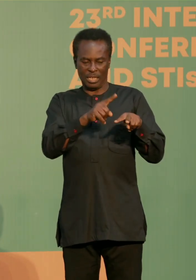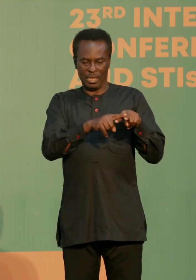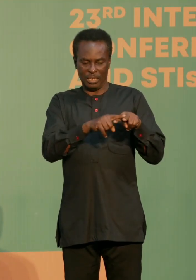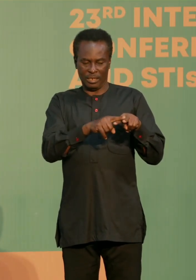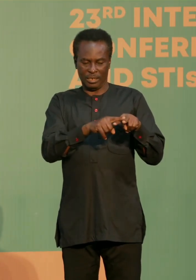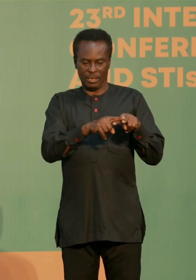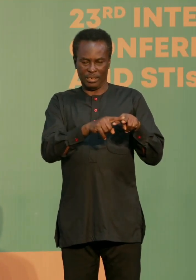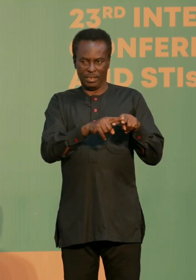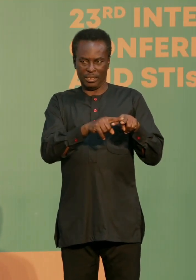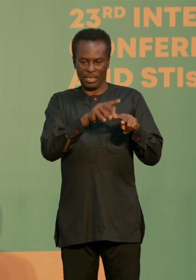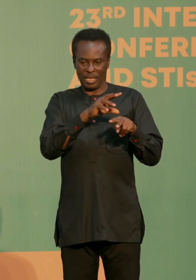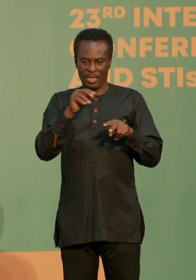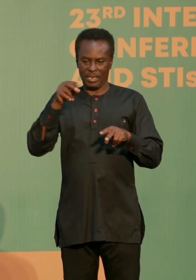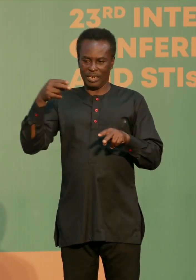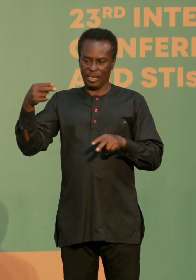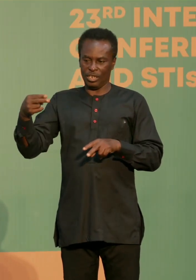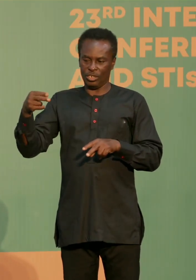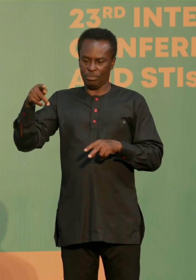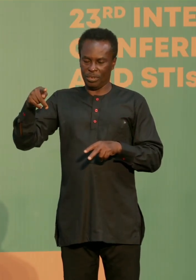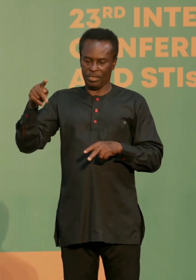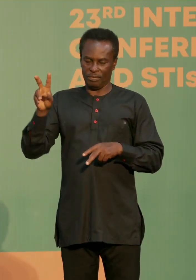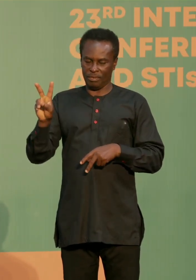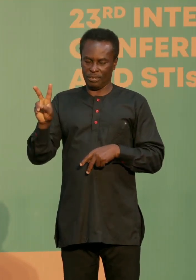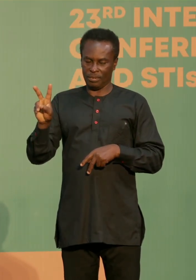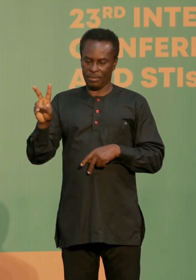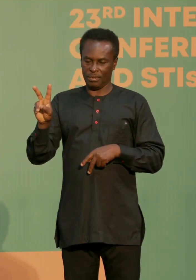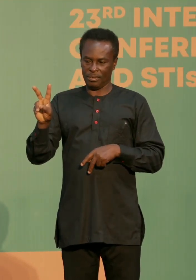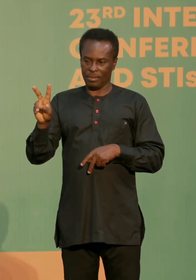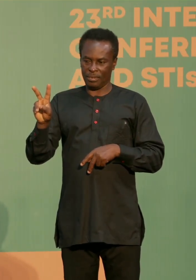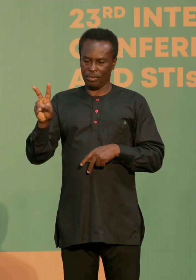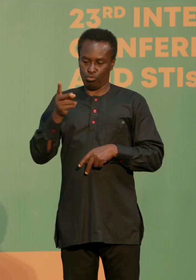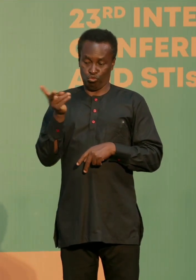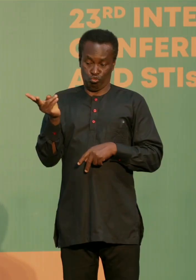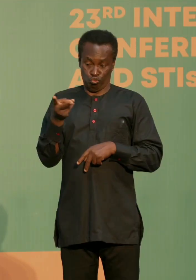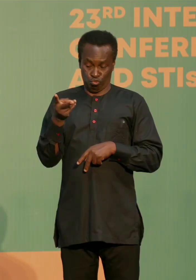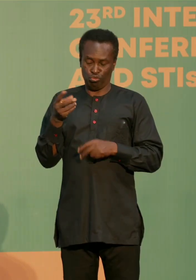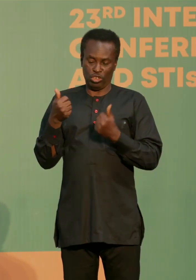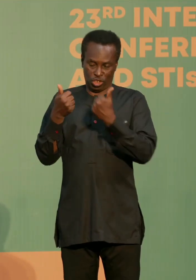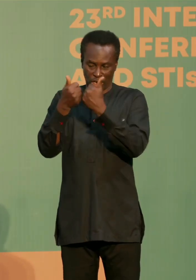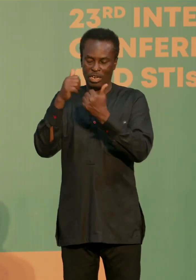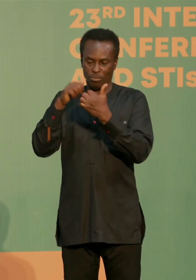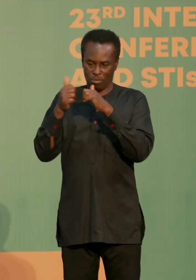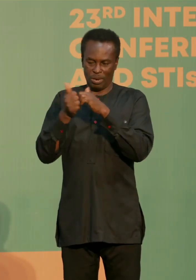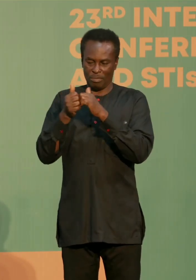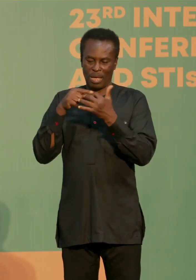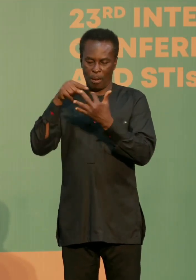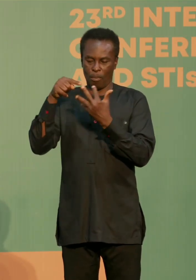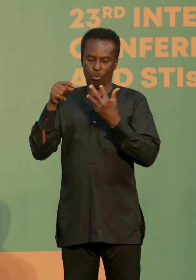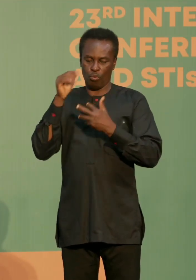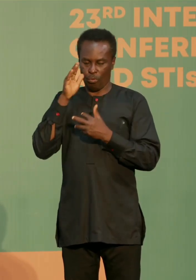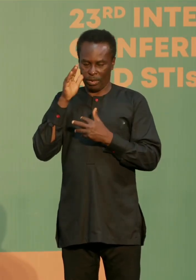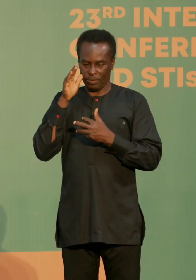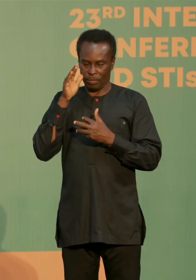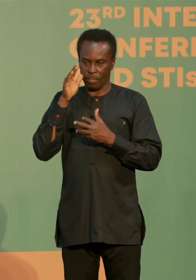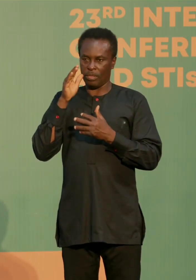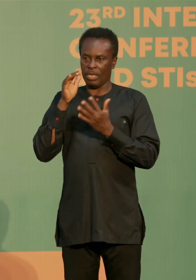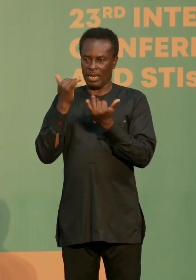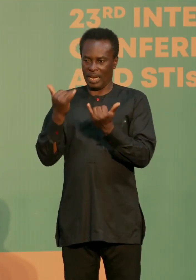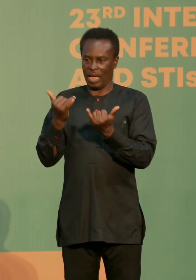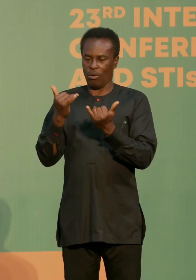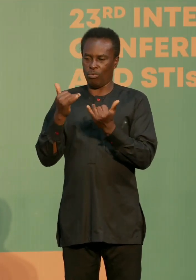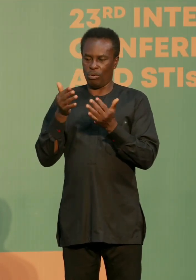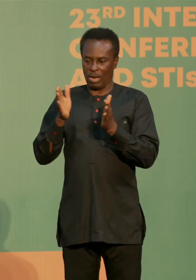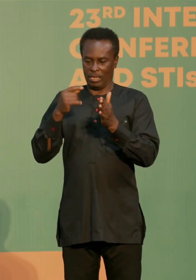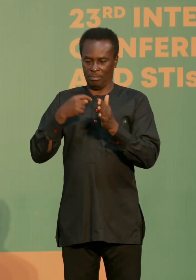and HIV will also present many problems. Let me now